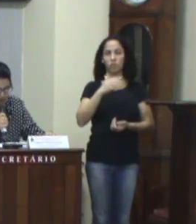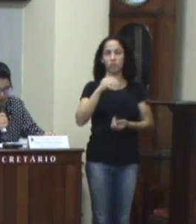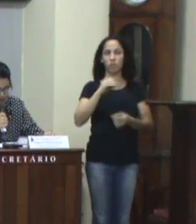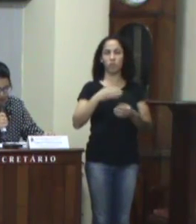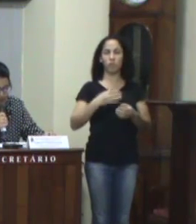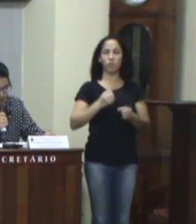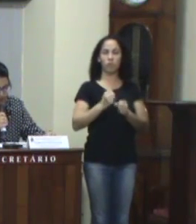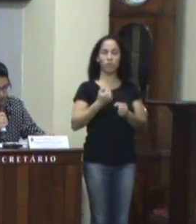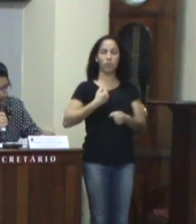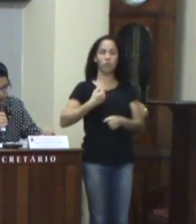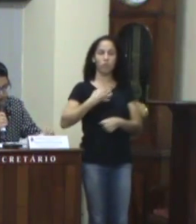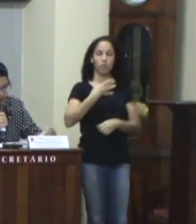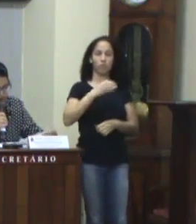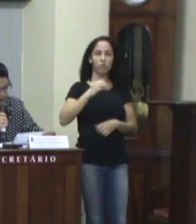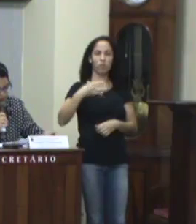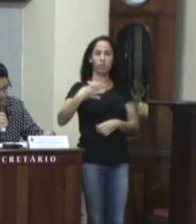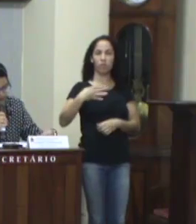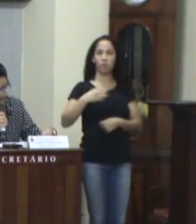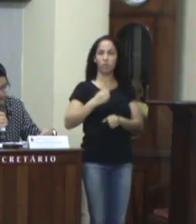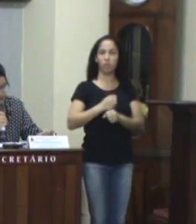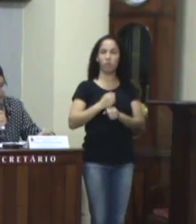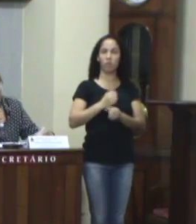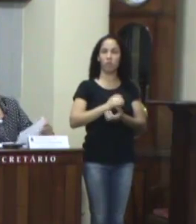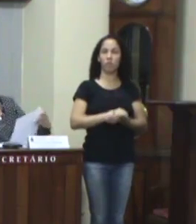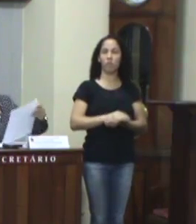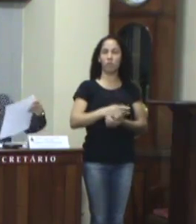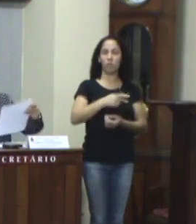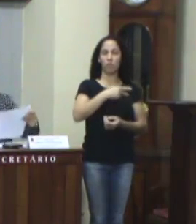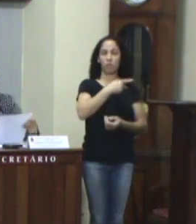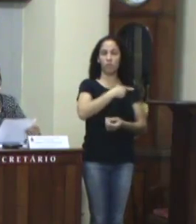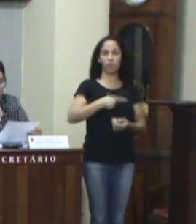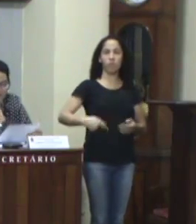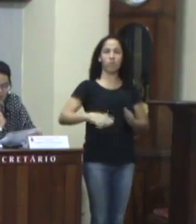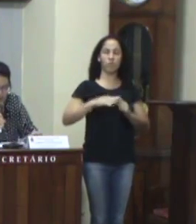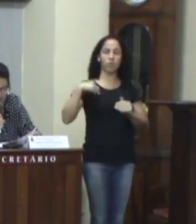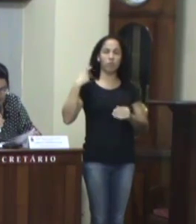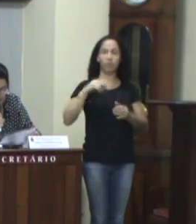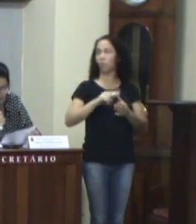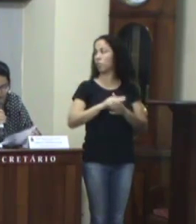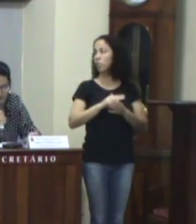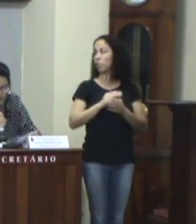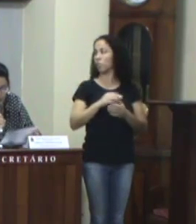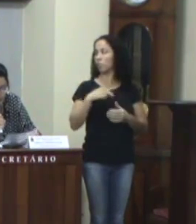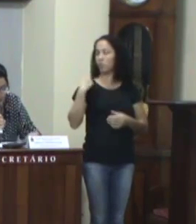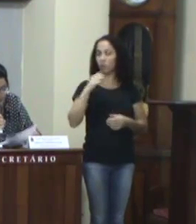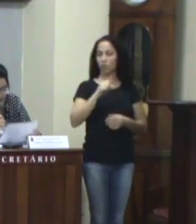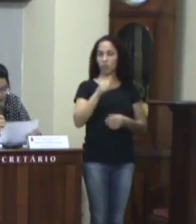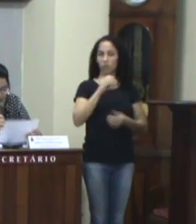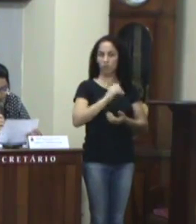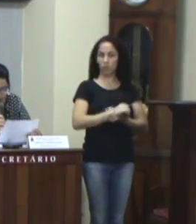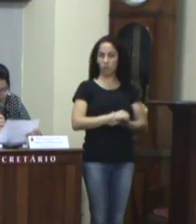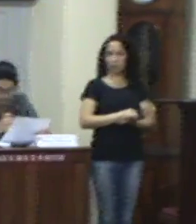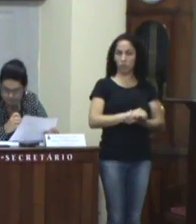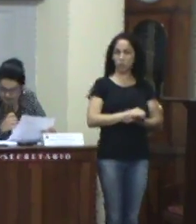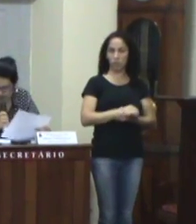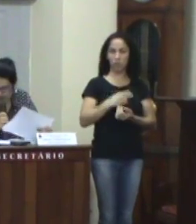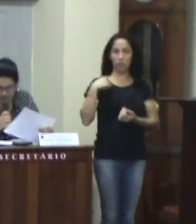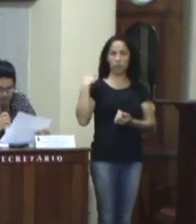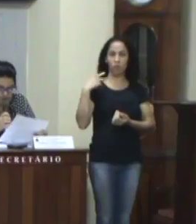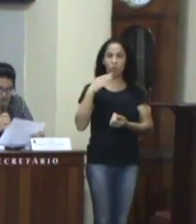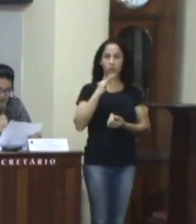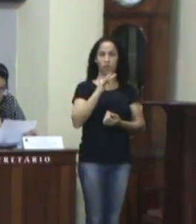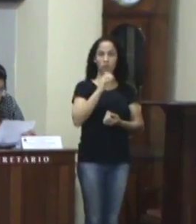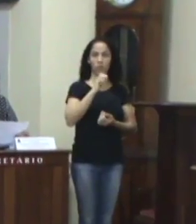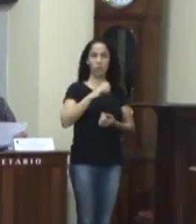Indicação número 404 de 2018. Ao excelentíssimo senhor presidente da Câmara Municipal de Valença, e da Doção Correia. A vereadora